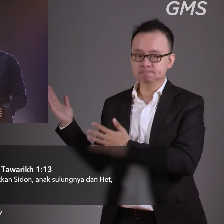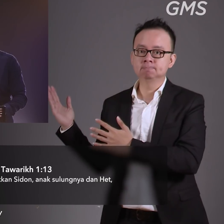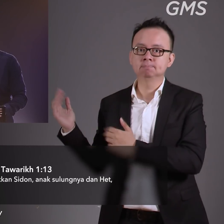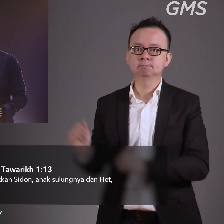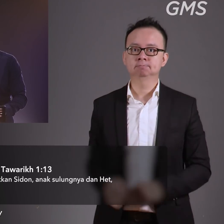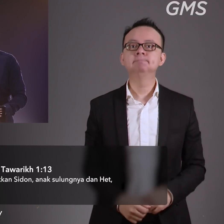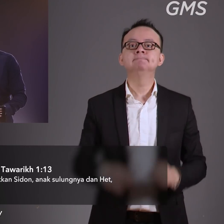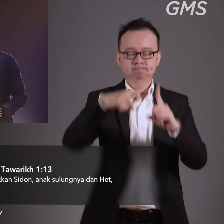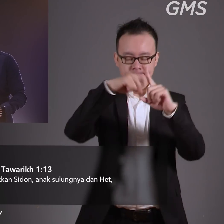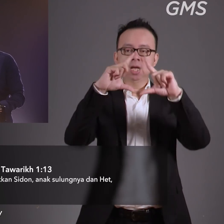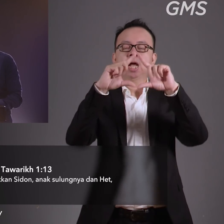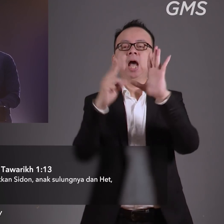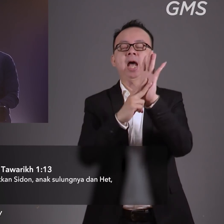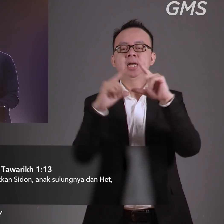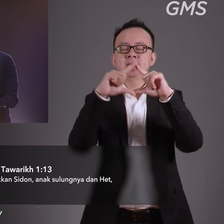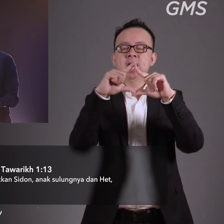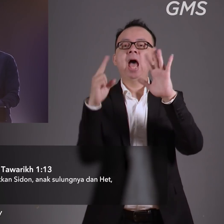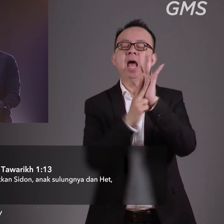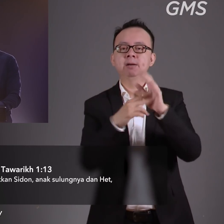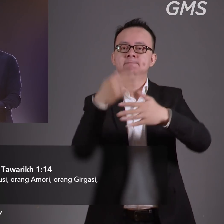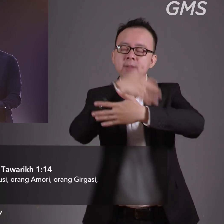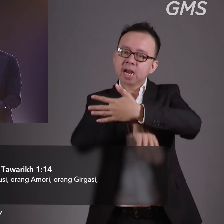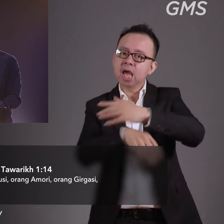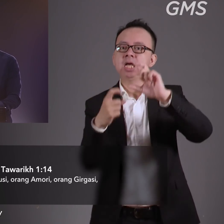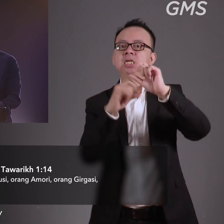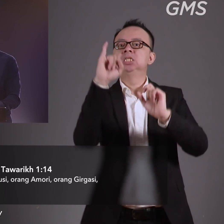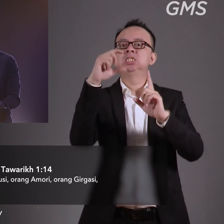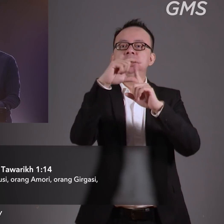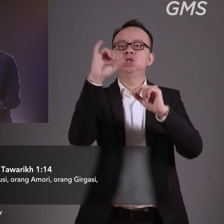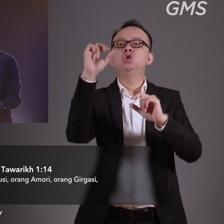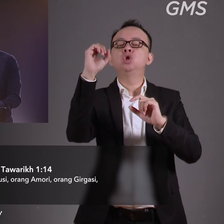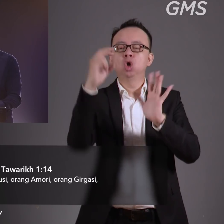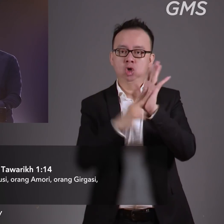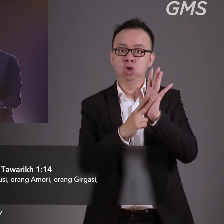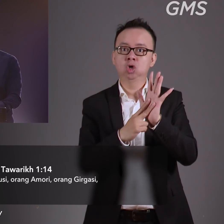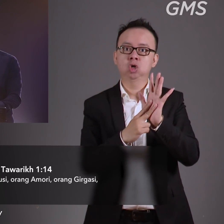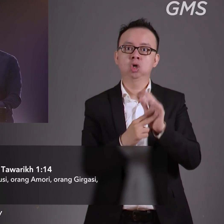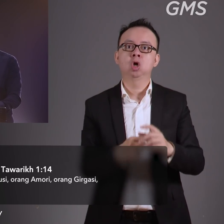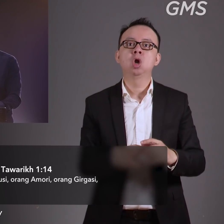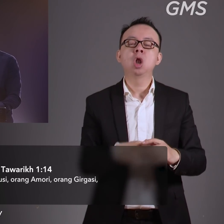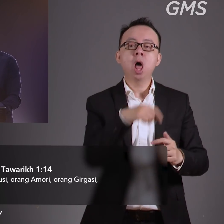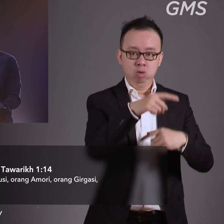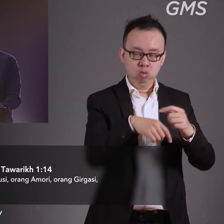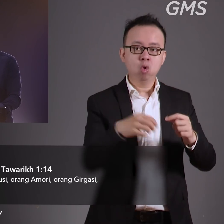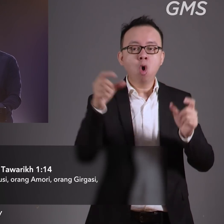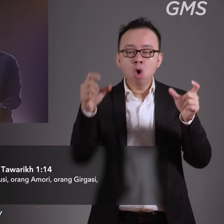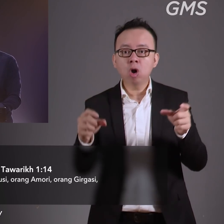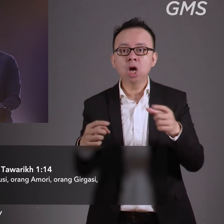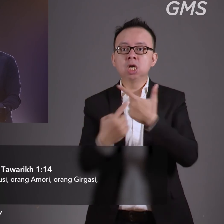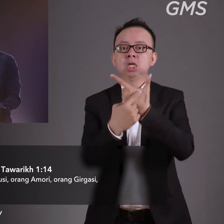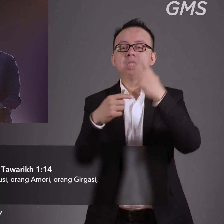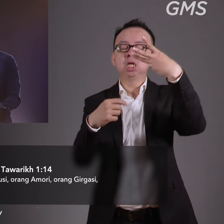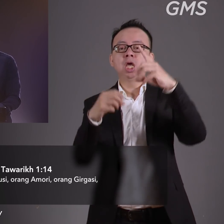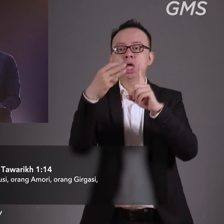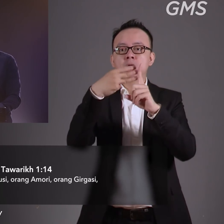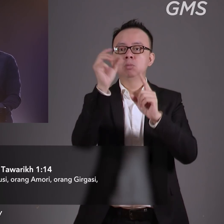Kanaan memperanakan Sidon, anak sulungnya dan Het, serta orang Yebusi. Orang Yebusi itu tinggal di Yerusalem, yang direbut